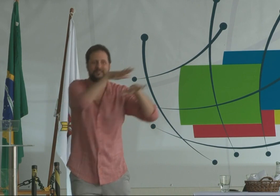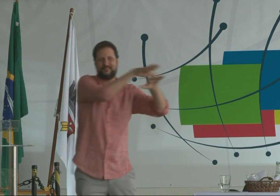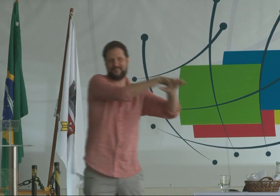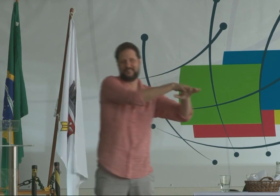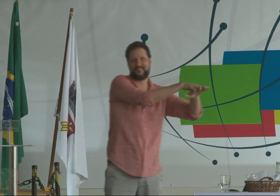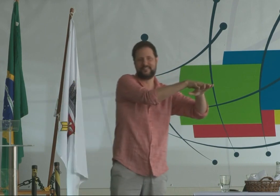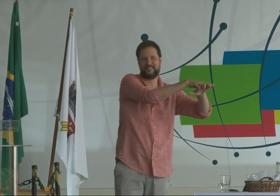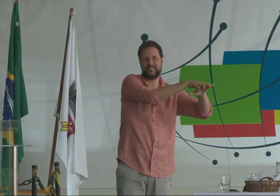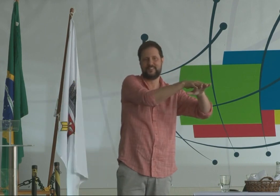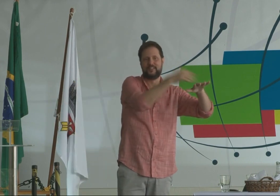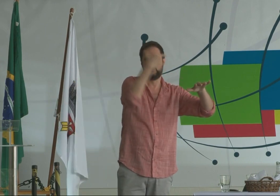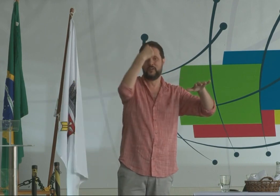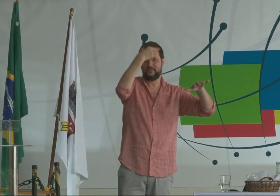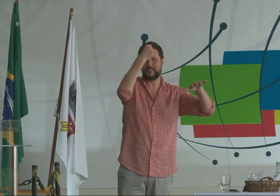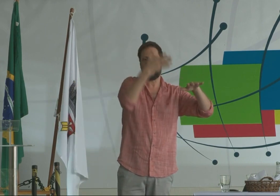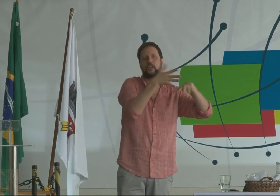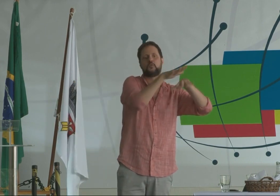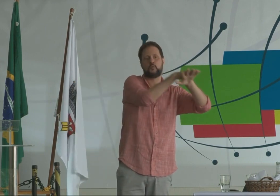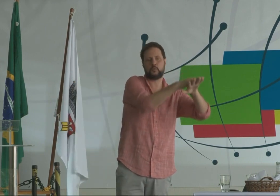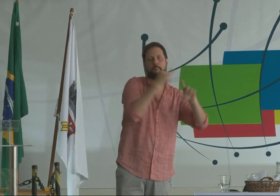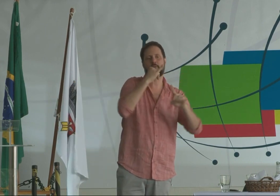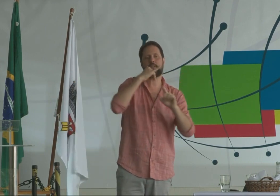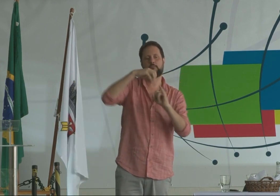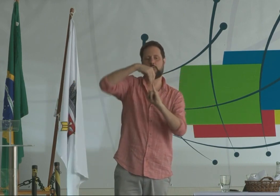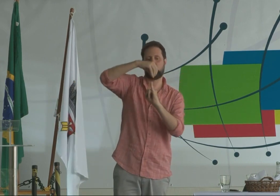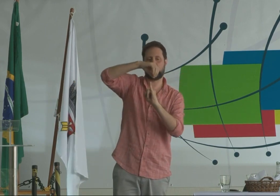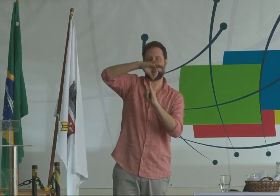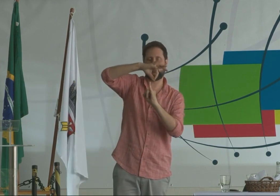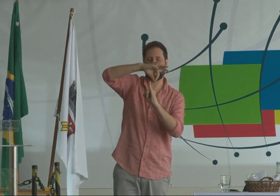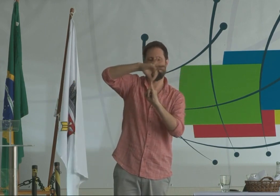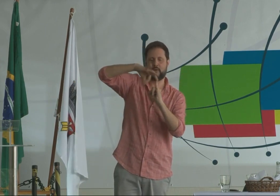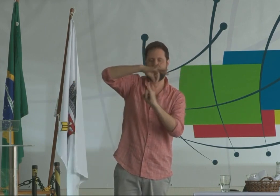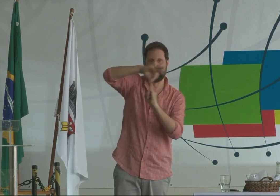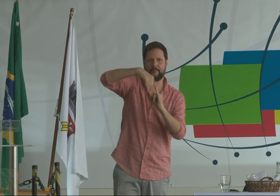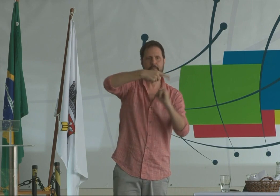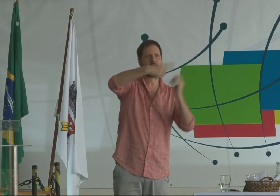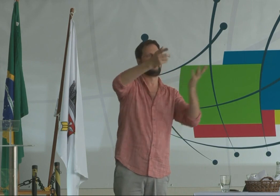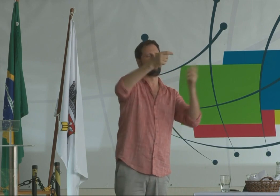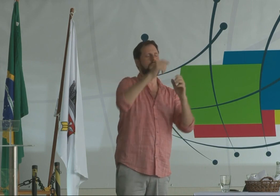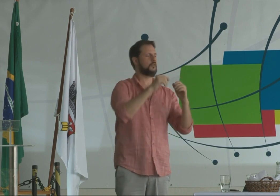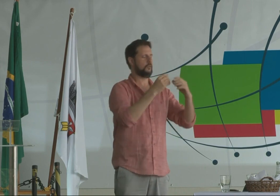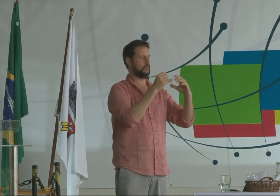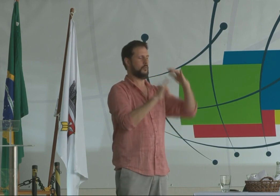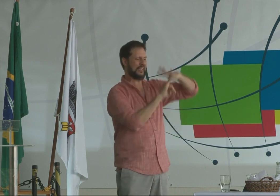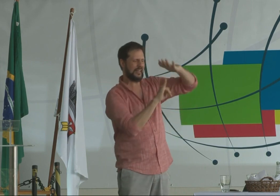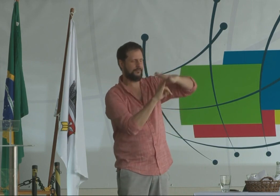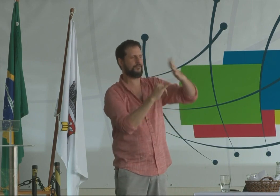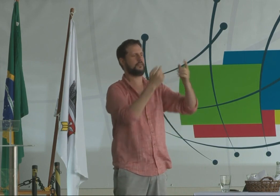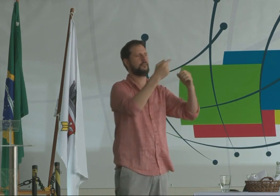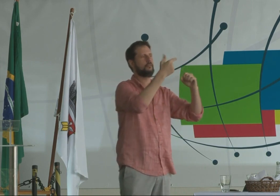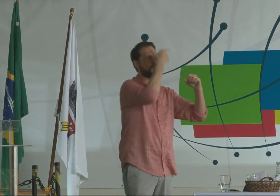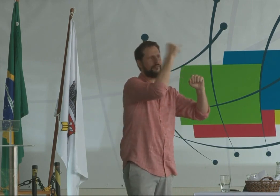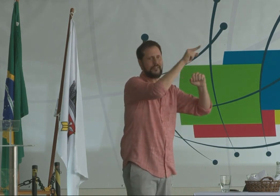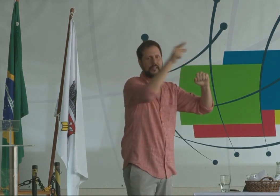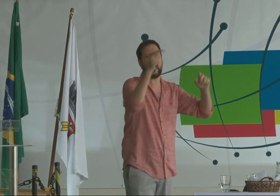Então, quer dizer. Na questão da universidade, continuou a proposta inclusiva. Por exemplo, isso. Os institutos,